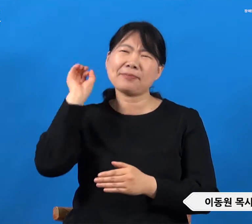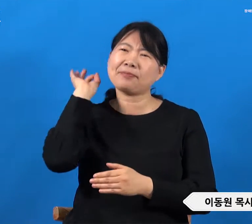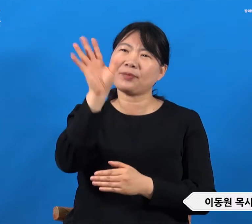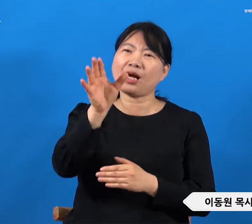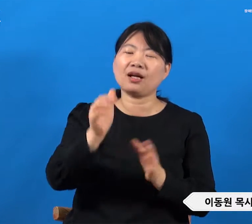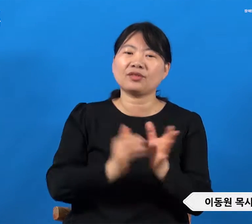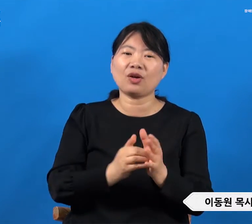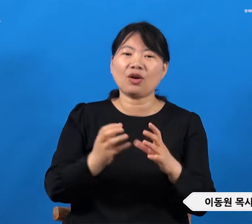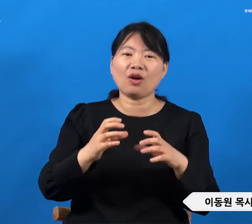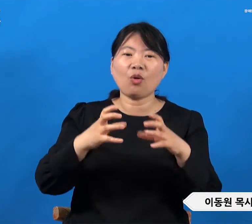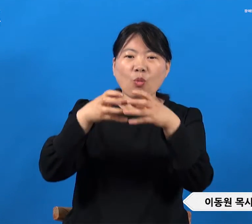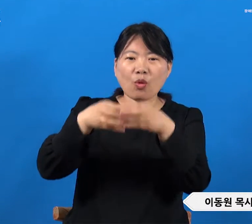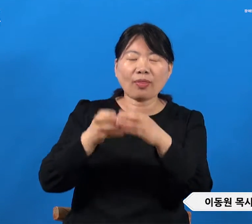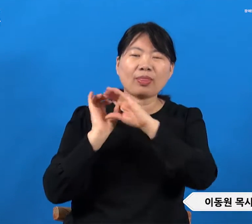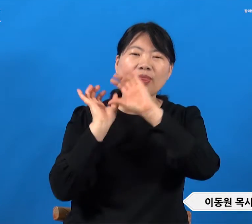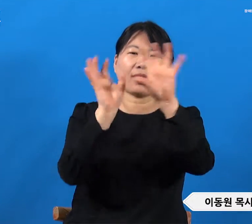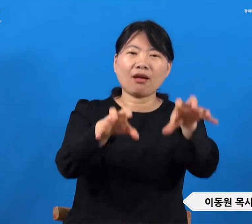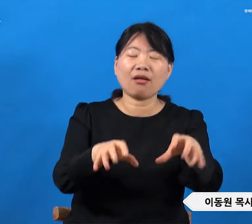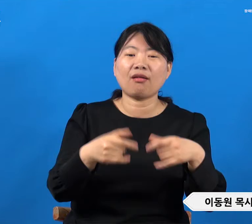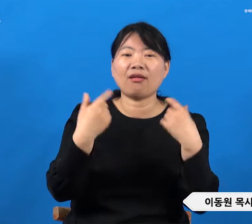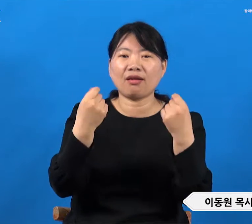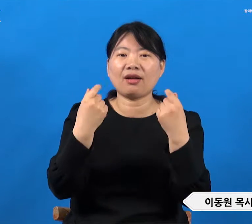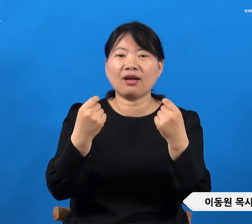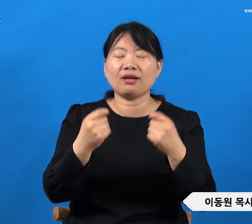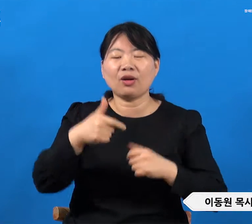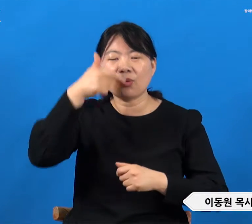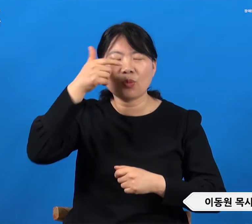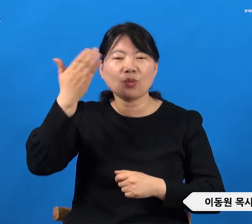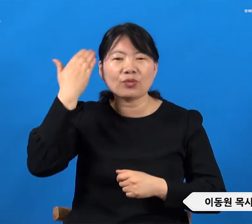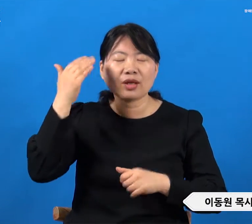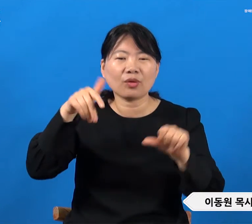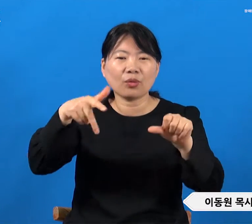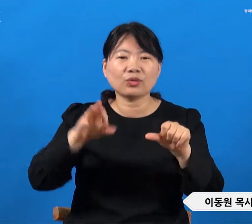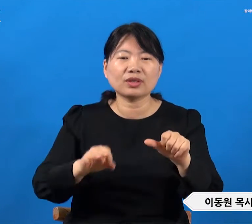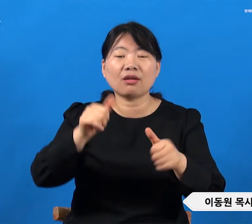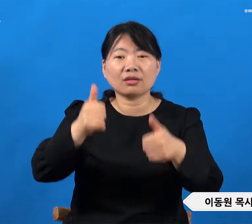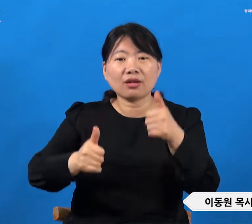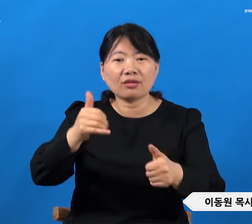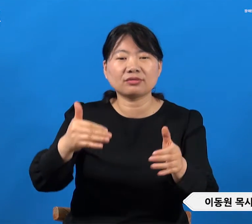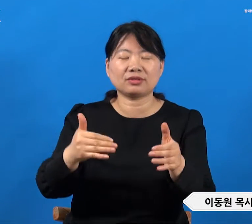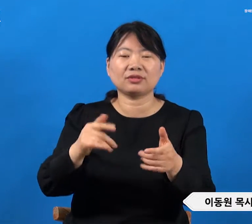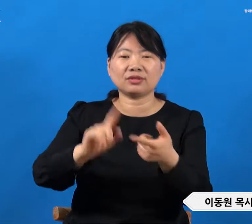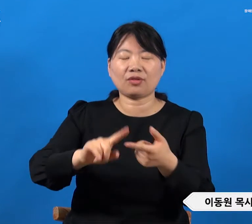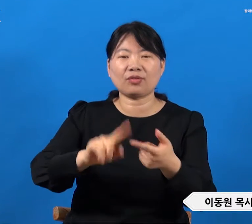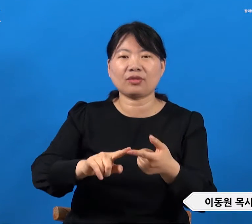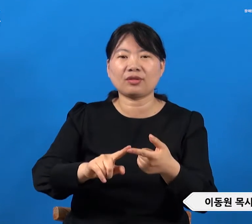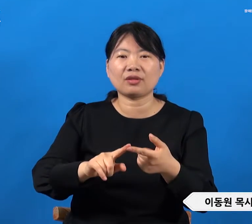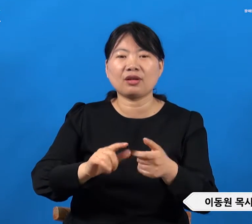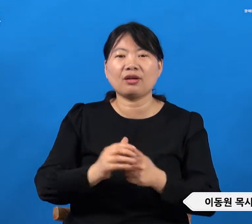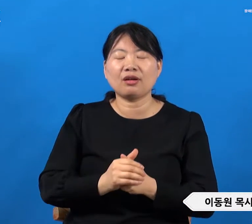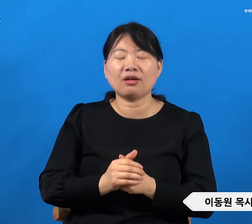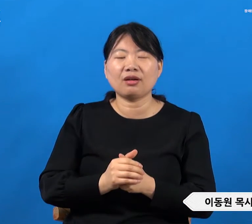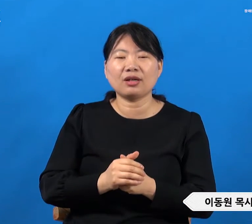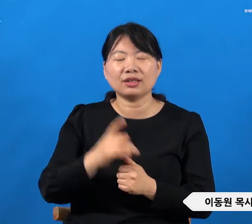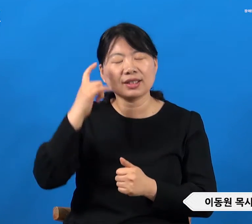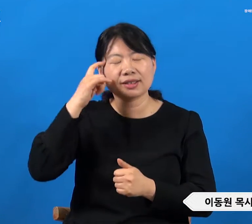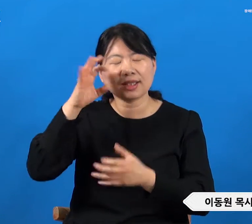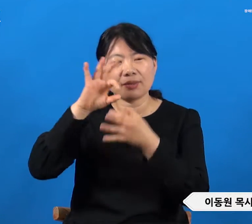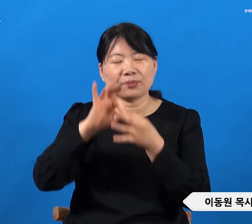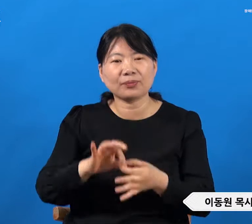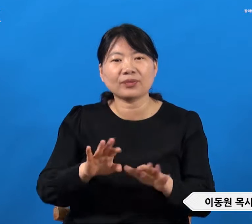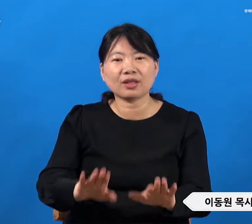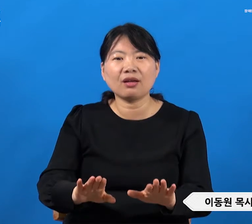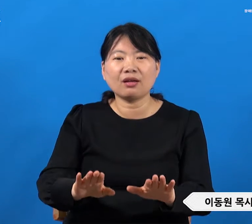창던지기, 원반 던지기, 레슬링, 이것이 고대 5종 경기였던 것을 착안하면서